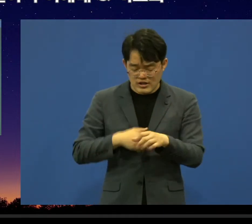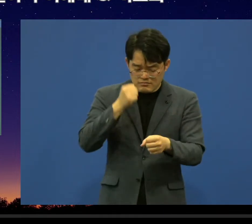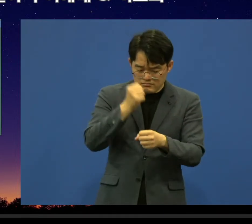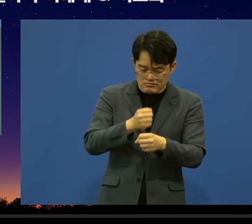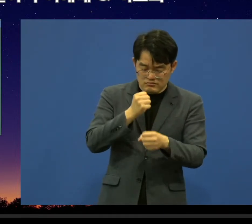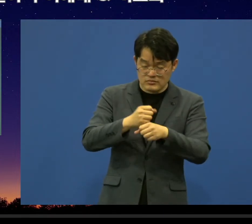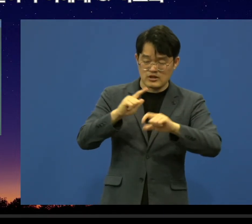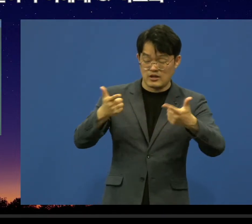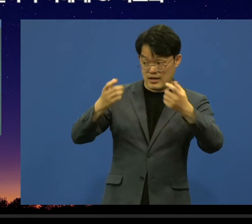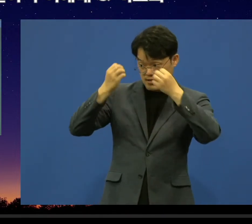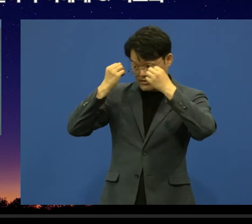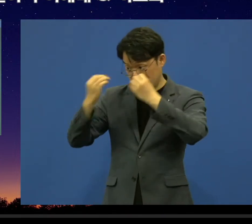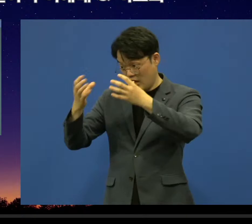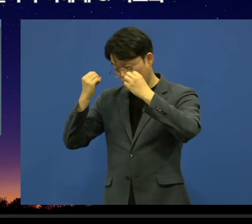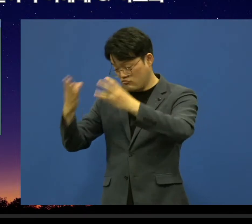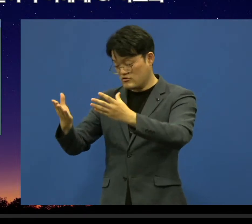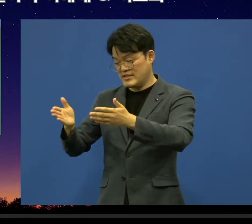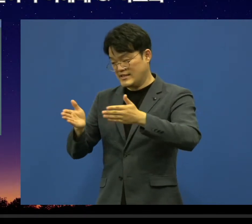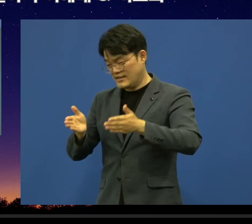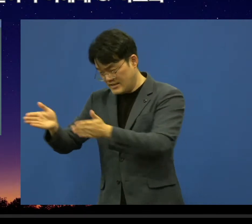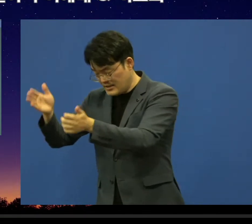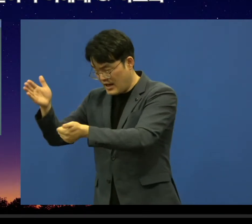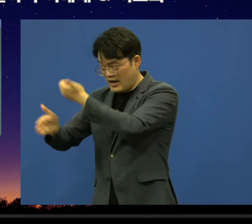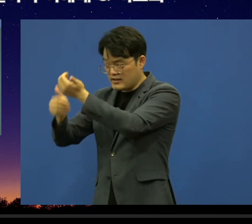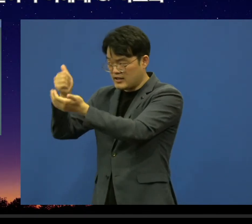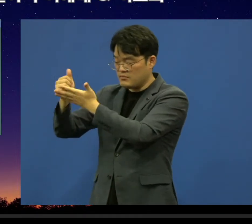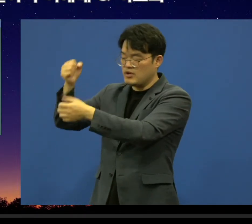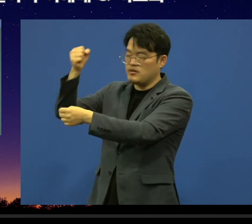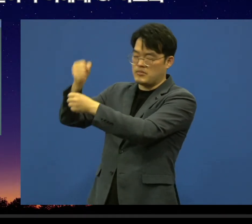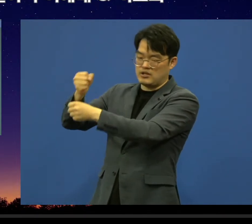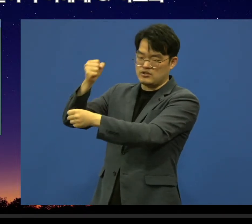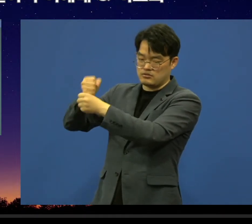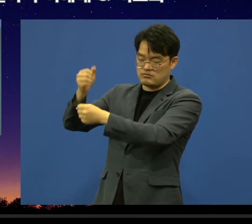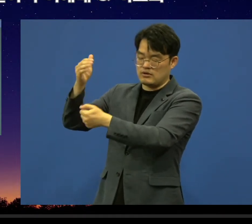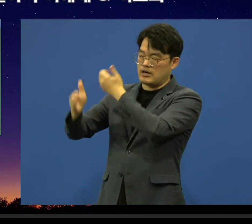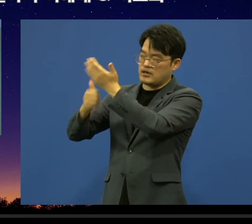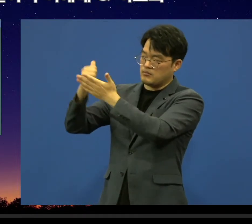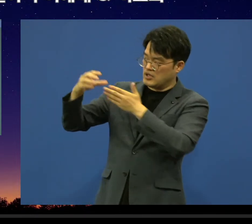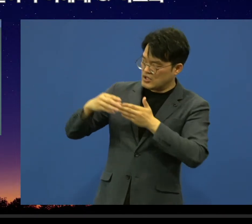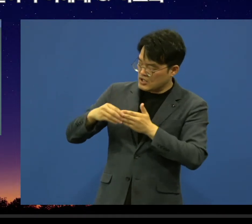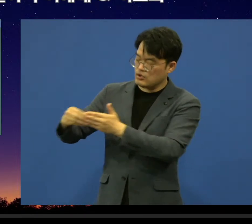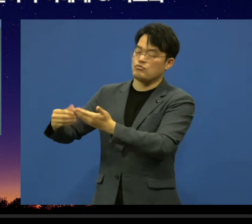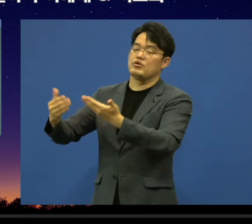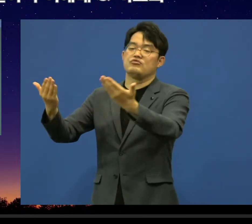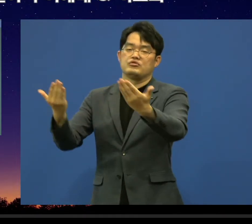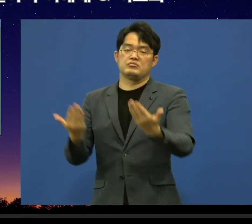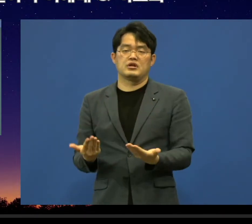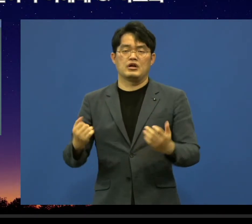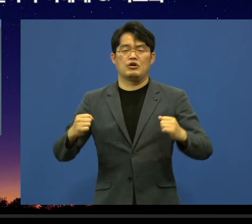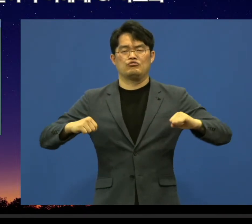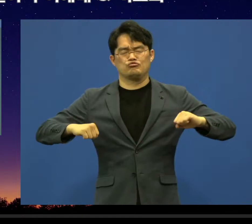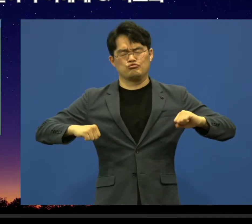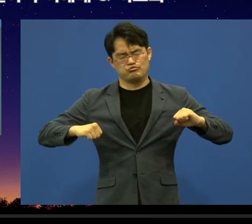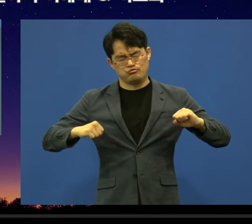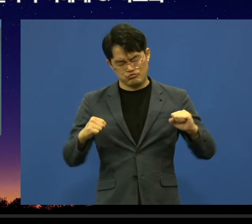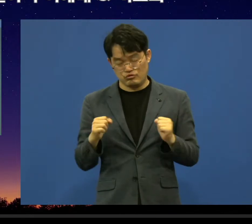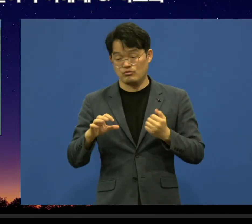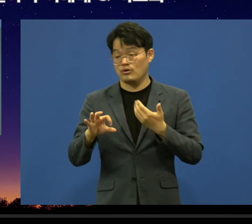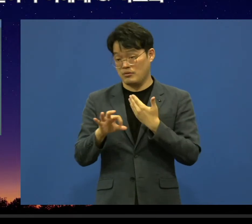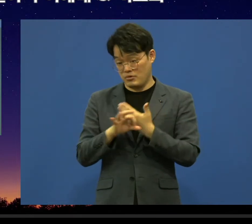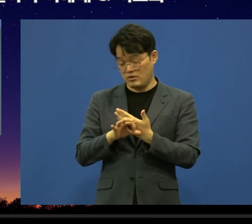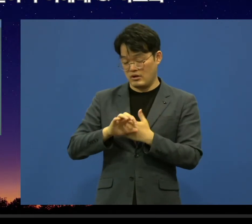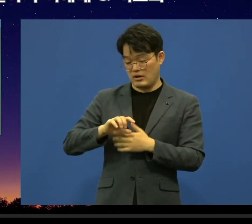새 길은 하나님이 만드시고 큰 길은 하나님이 내세요. 순종하다 보면 어느 순간